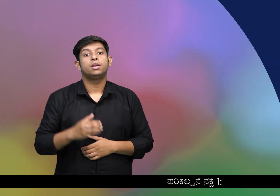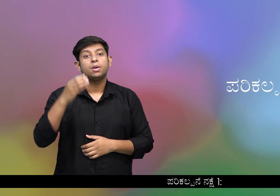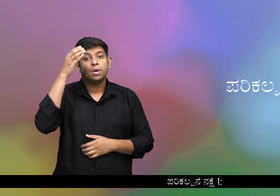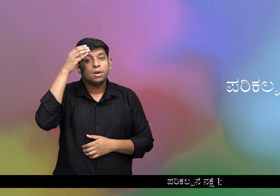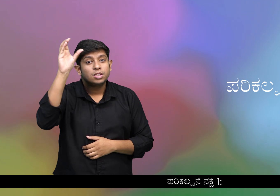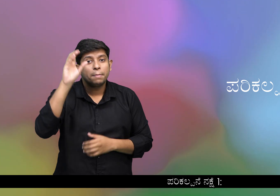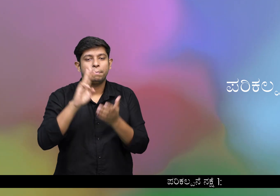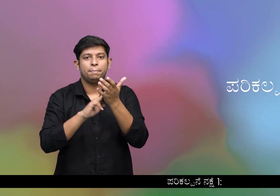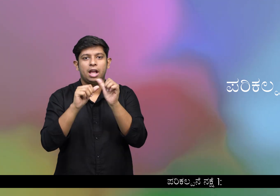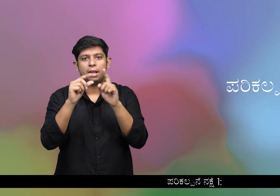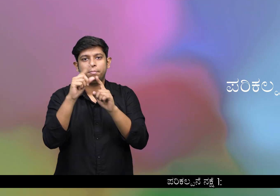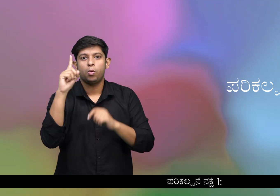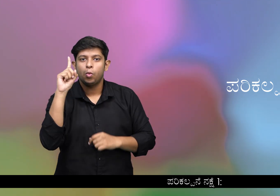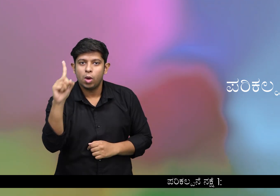ಪರಿಕಲ್ಪನೆ ನಕ್ಷೆ 1.